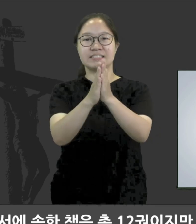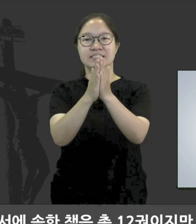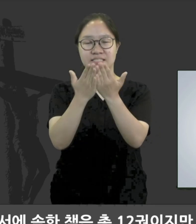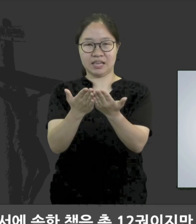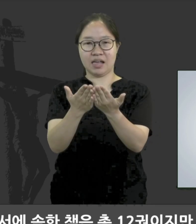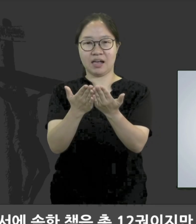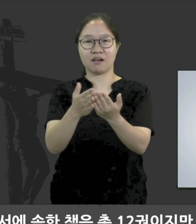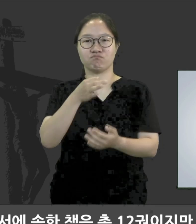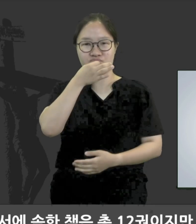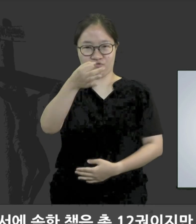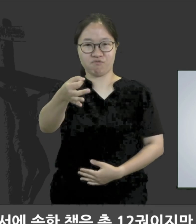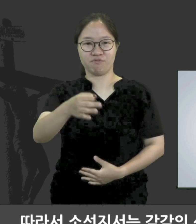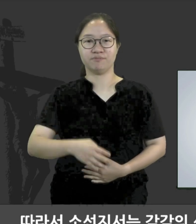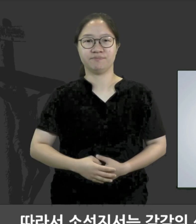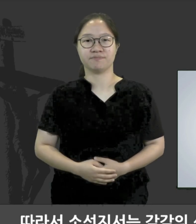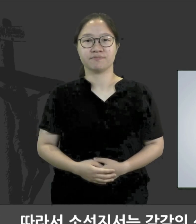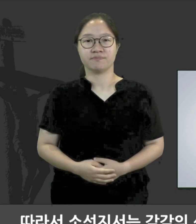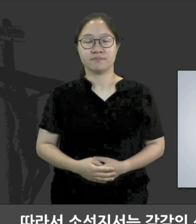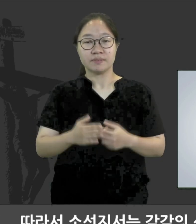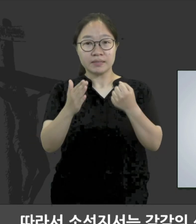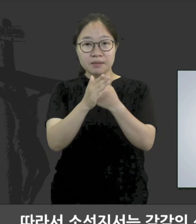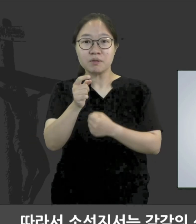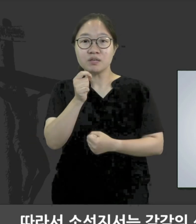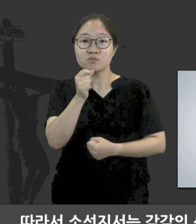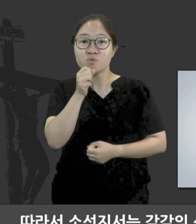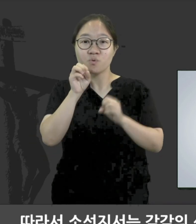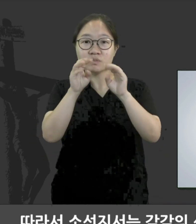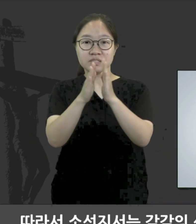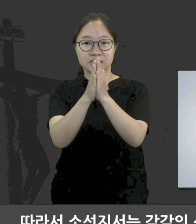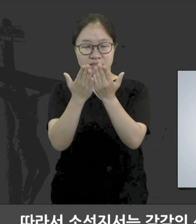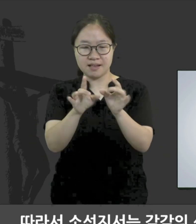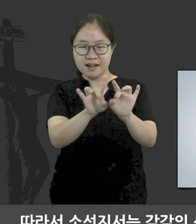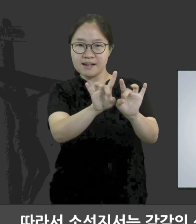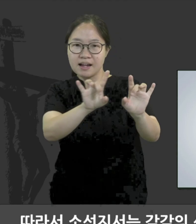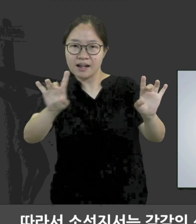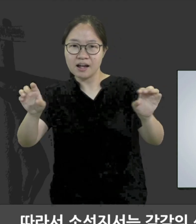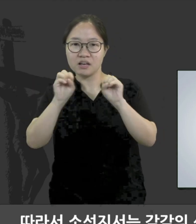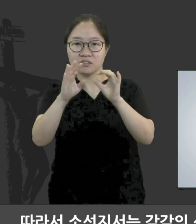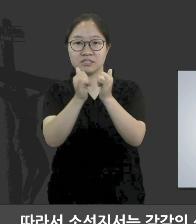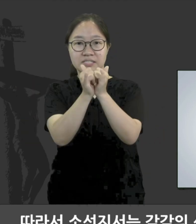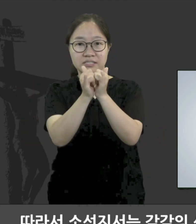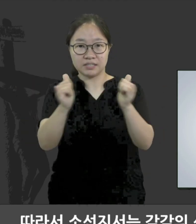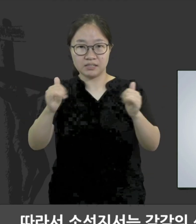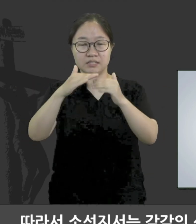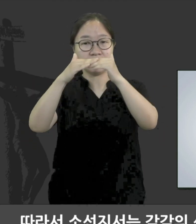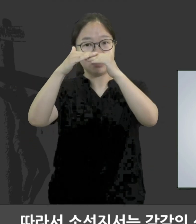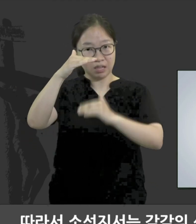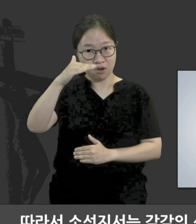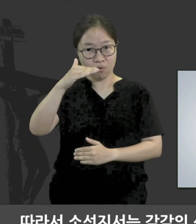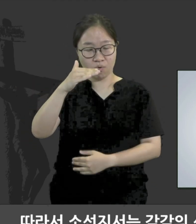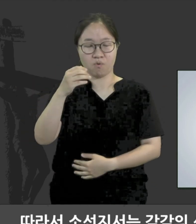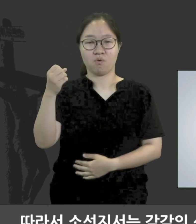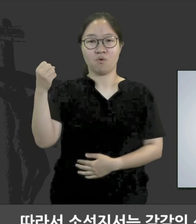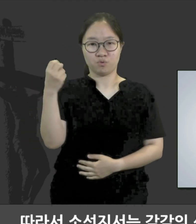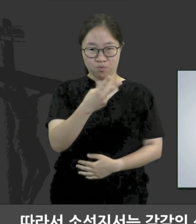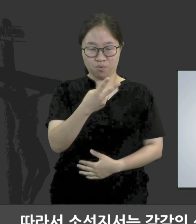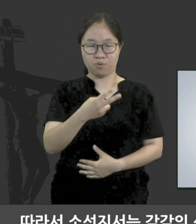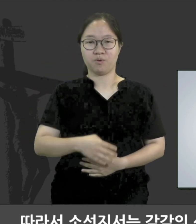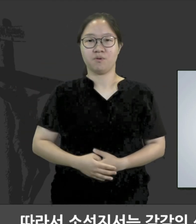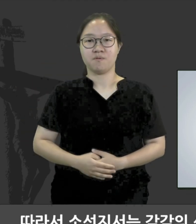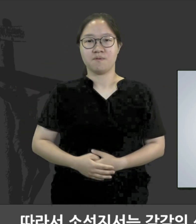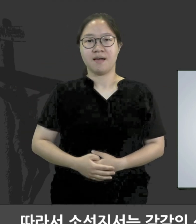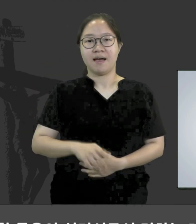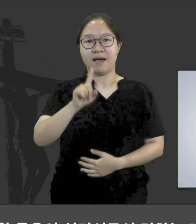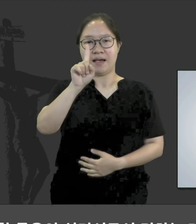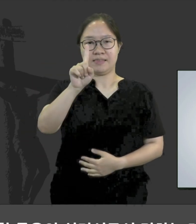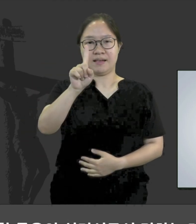책으로 언급되기도 했습니다. 따라서 소선지서는 각각의 선지자들이 전하는 개별적 메시지를 담고 있는